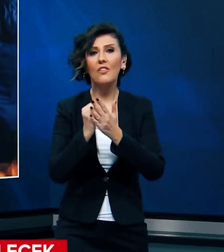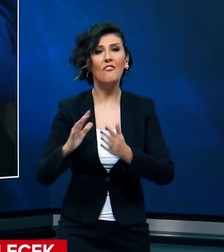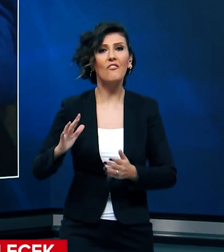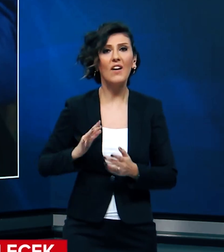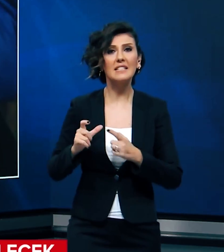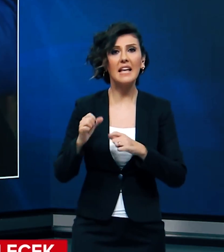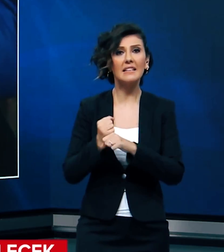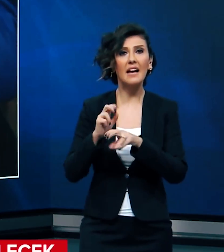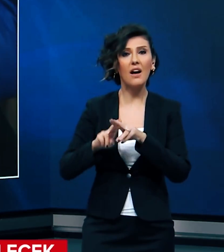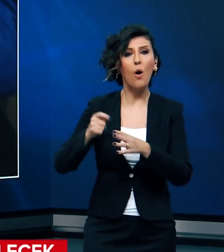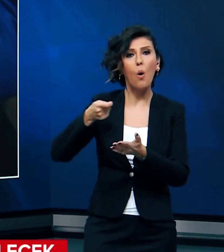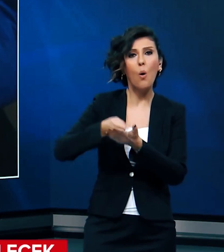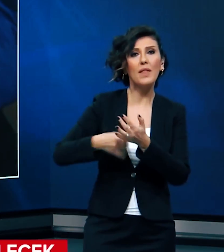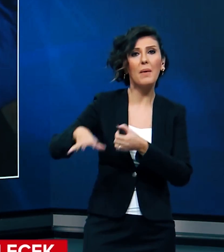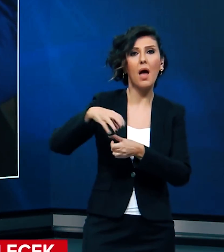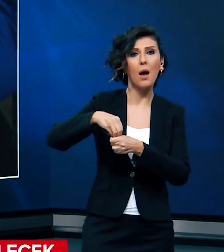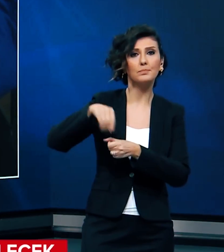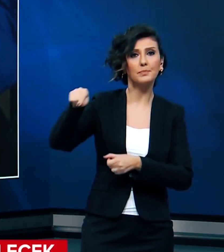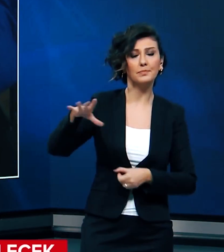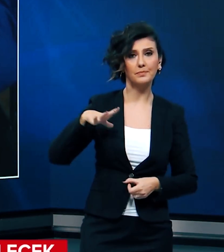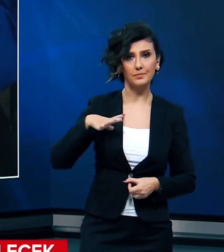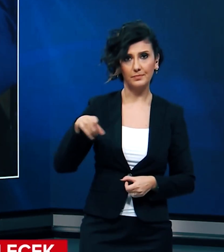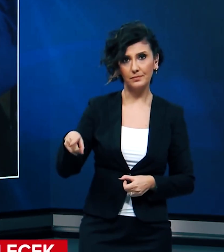hali hazırda SGK ödeme kapsamındaydı.